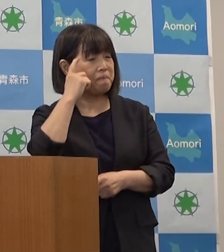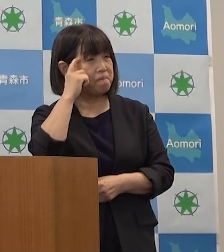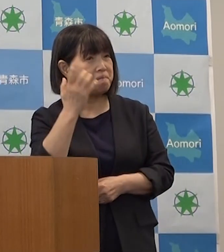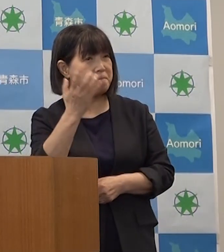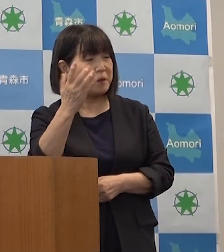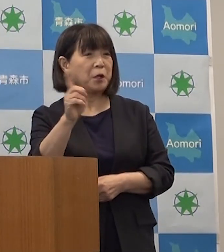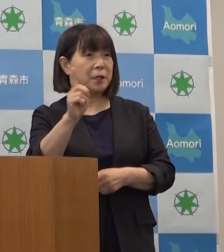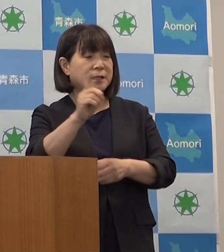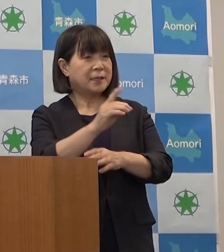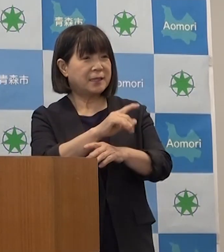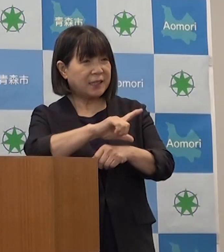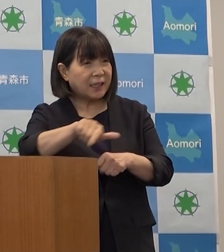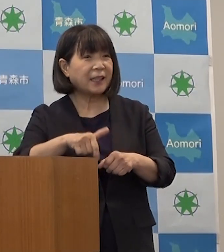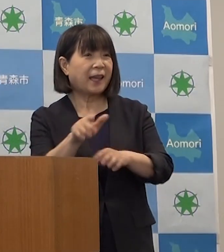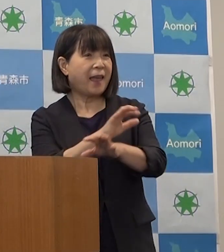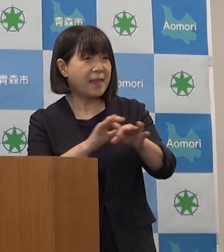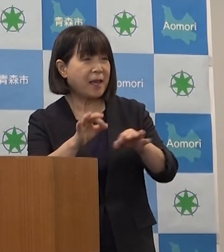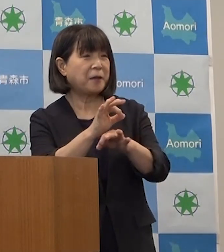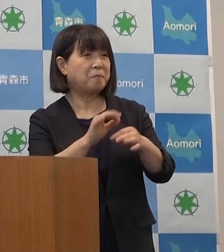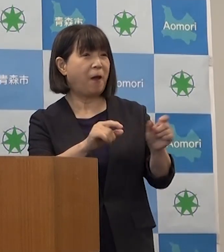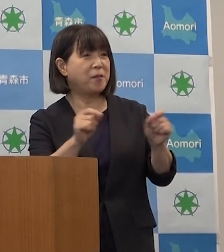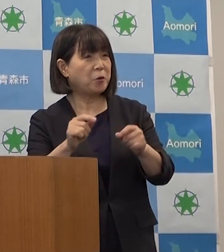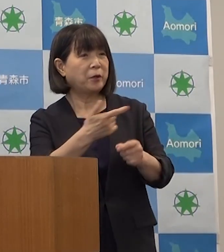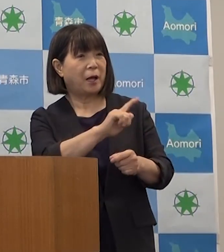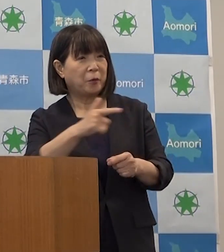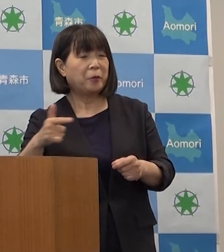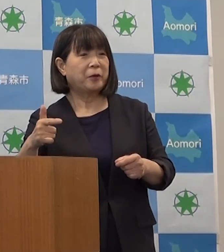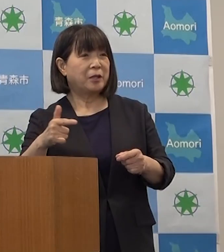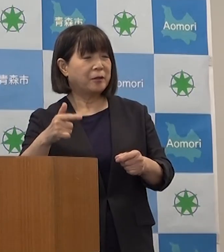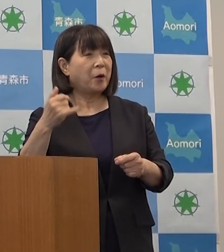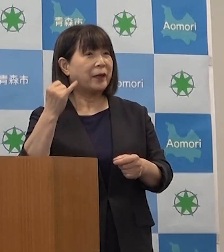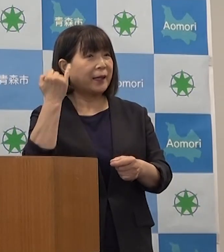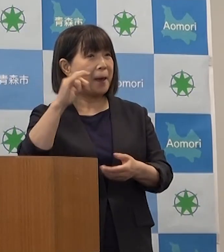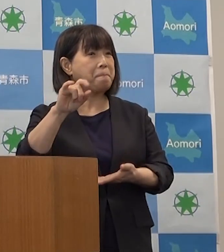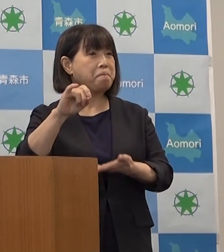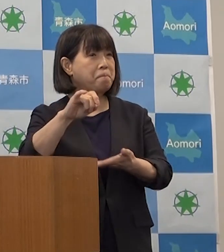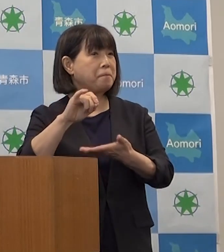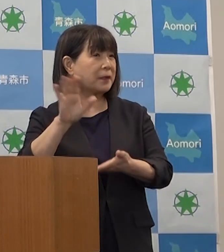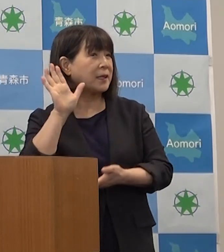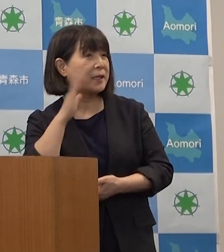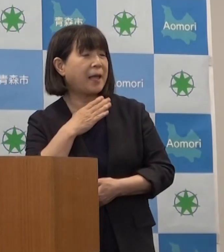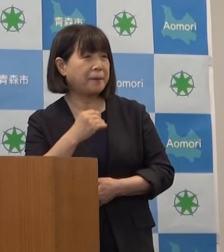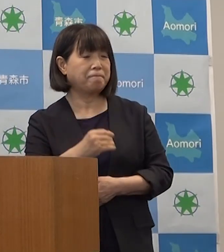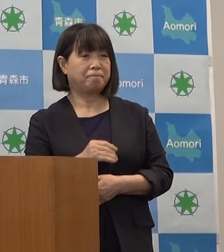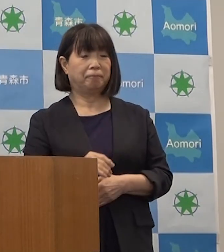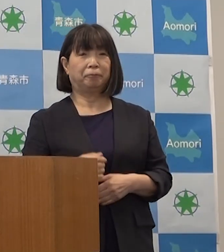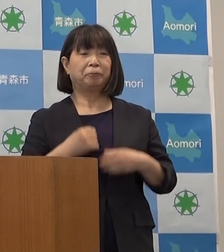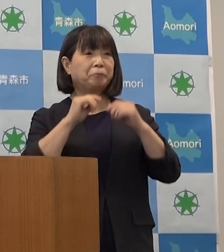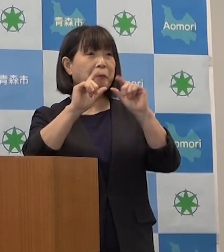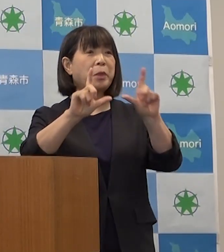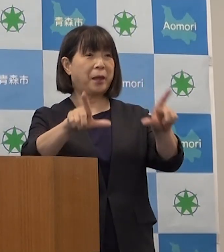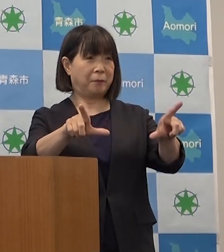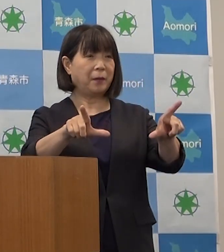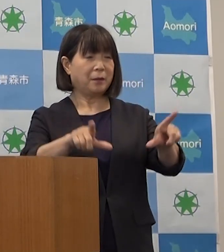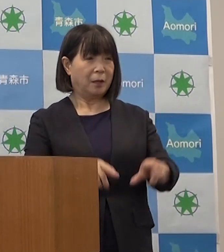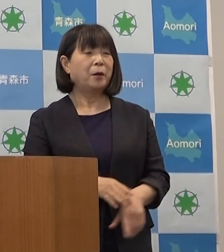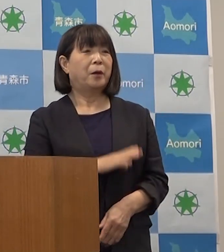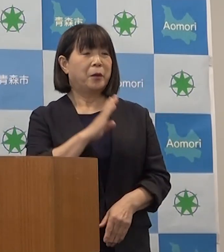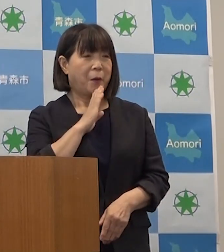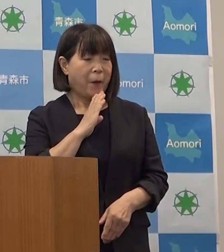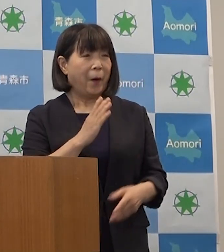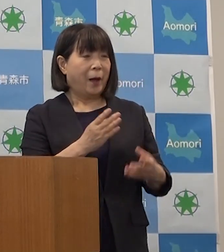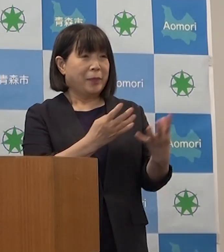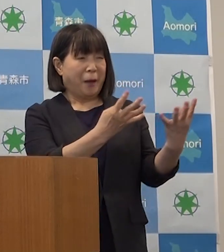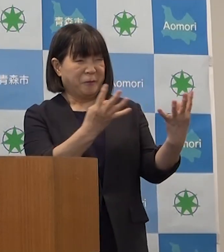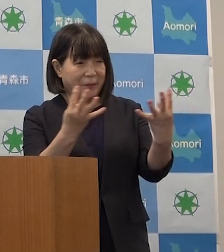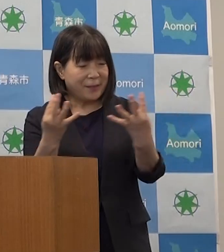あ、地域経済への影響ですとか、その辺どのように受け止めてらっしゃるか伺えればと思います。 はい、まずはあの人出には正